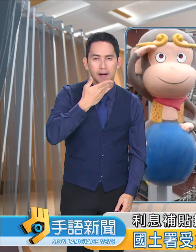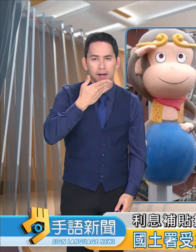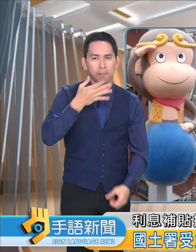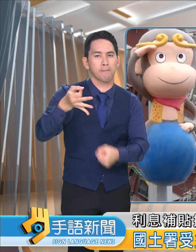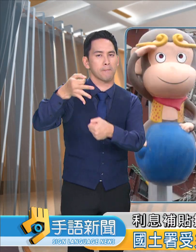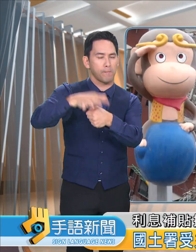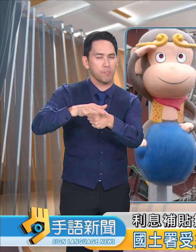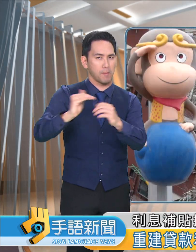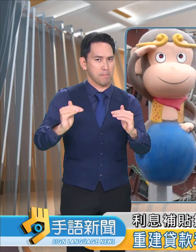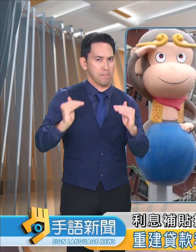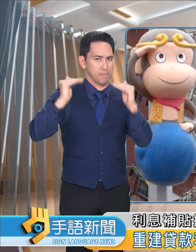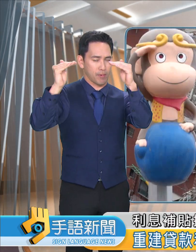到350万，